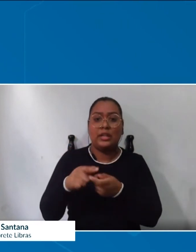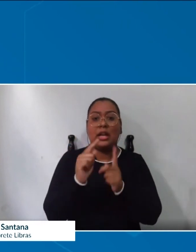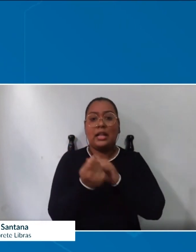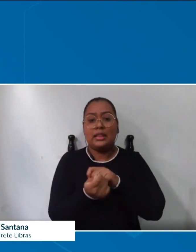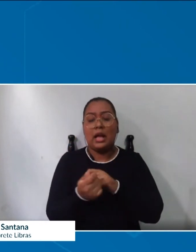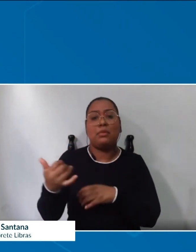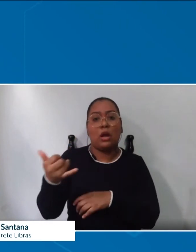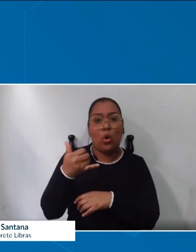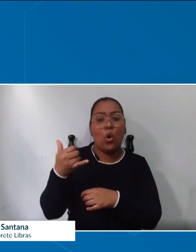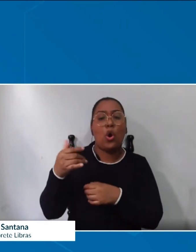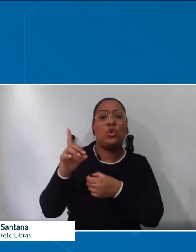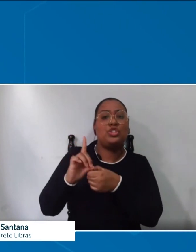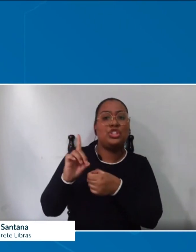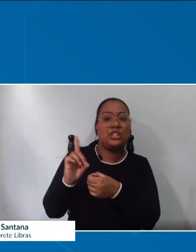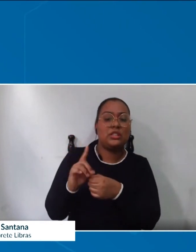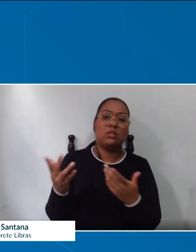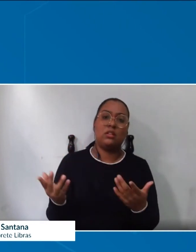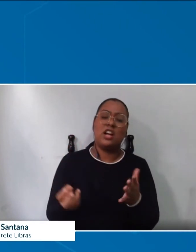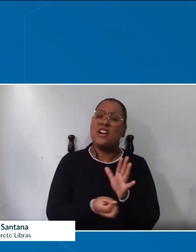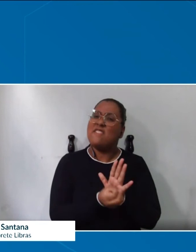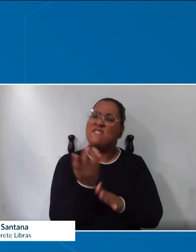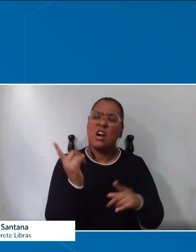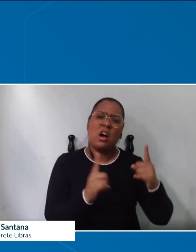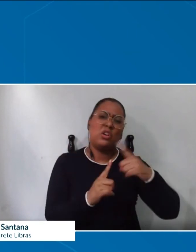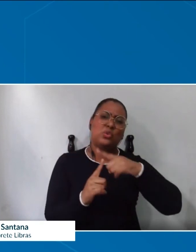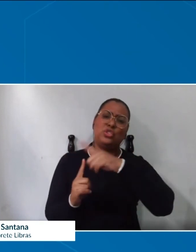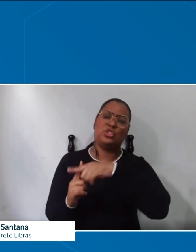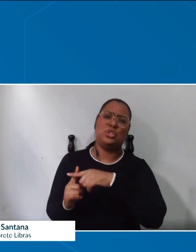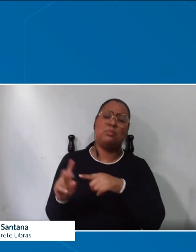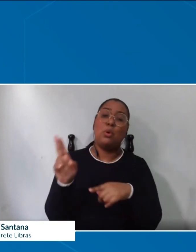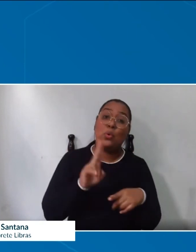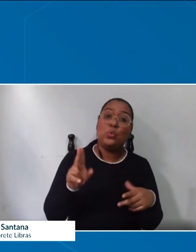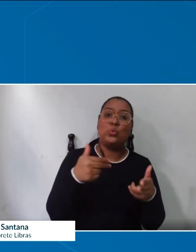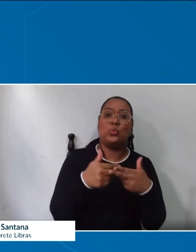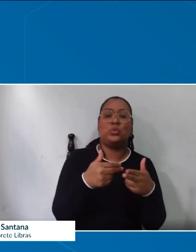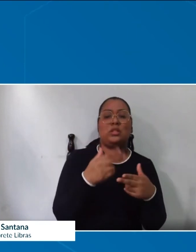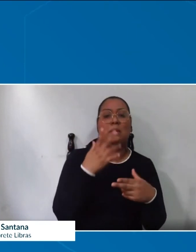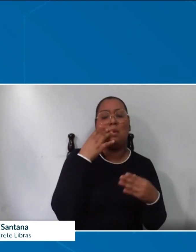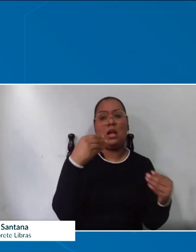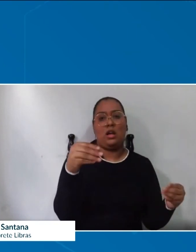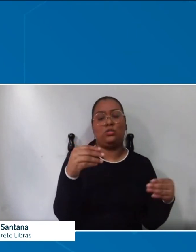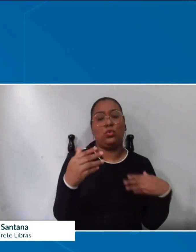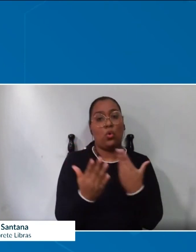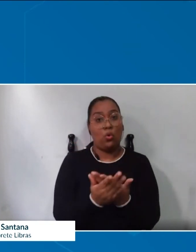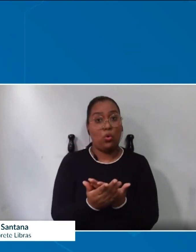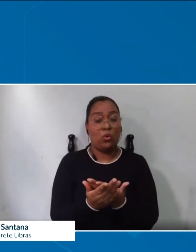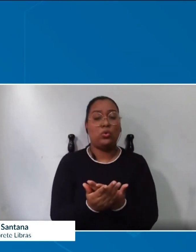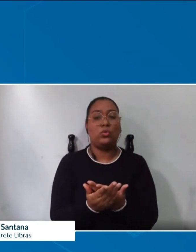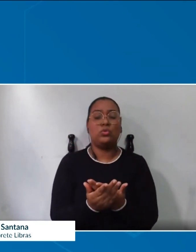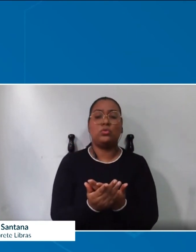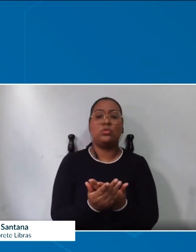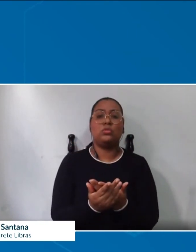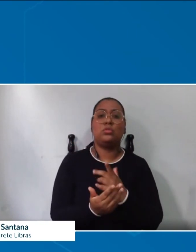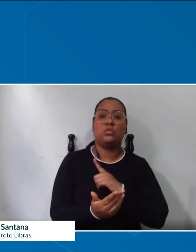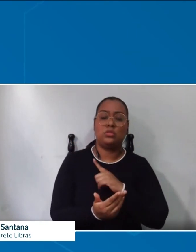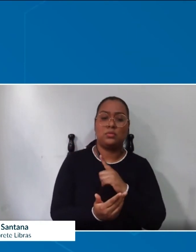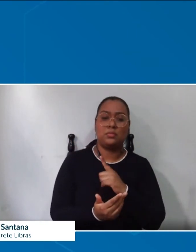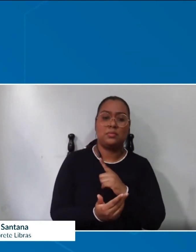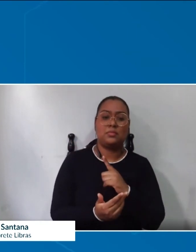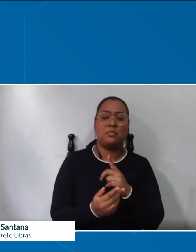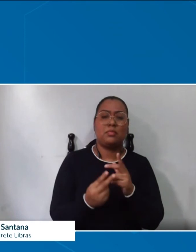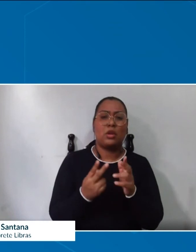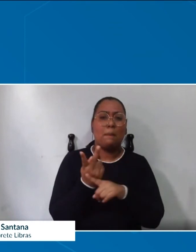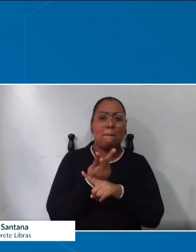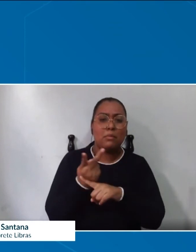a gente trabalha com vários produtos aí a partir do plástico, né? E hoje nós estamos trabalhando também na busca de síntese de